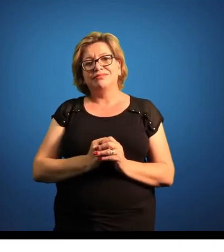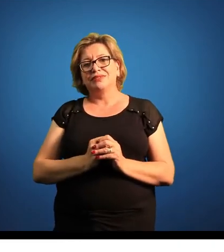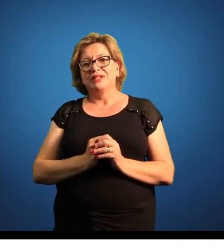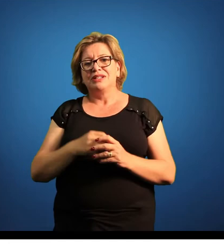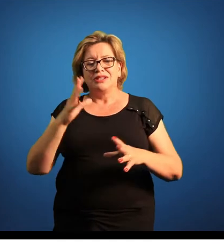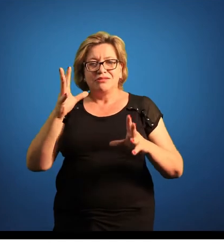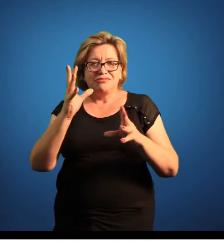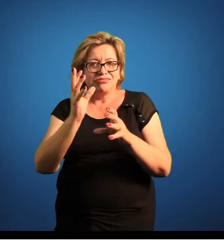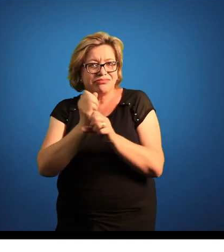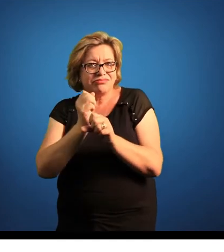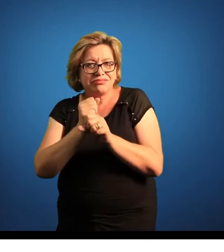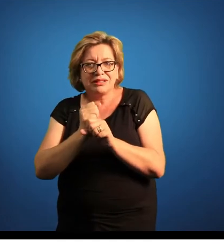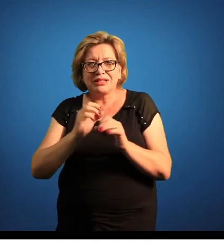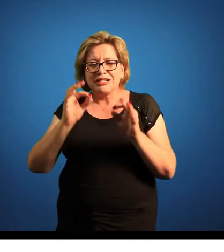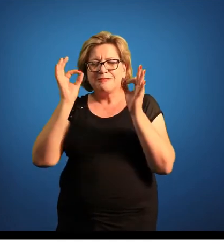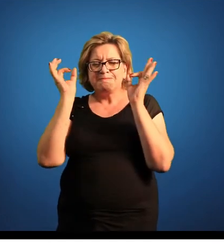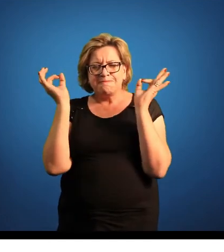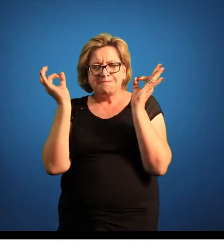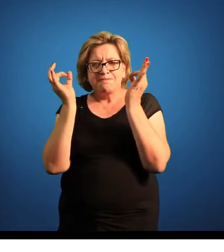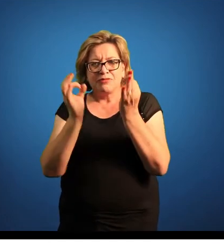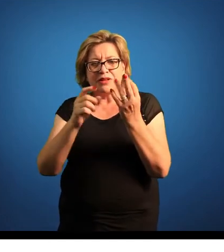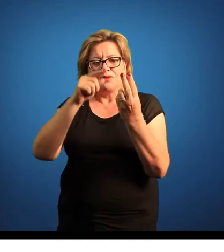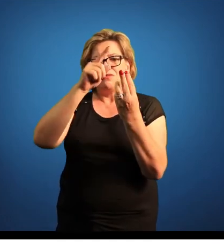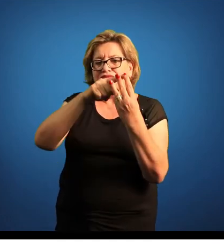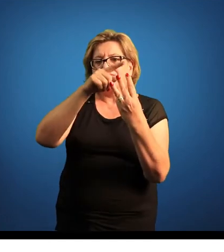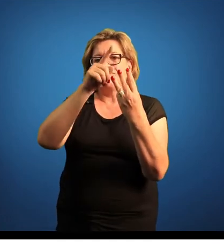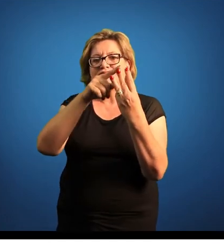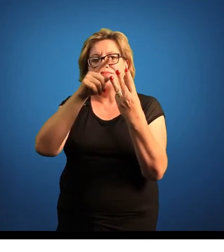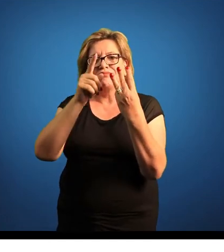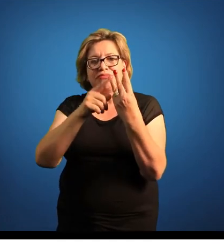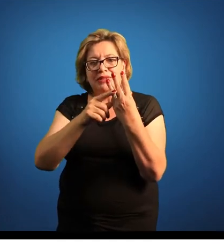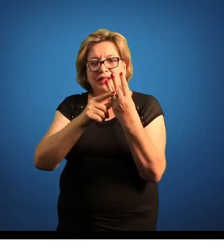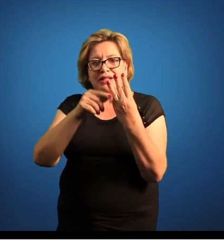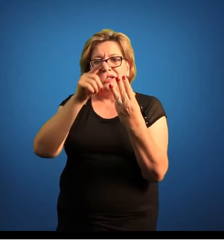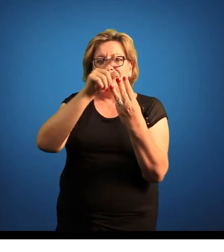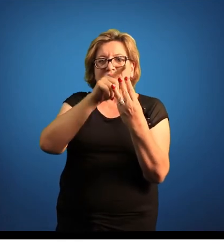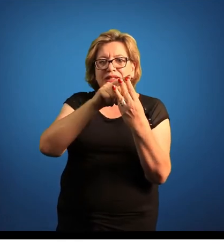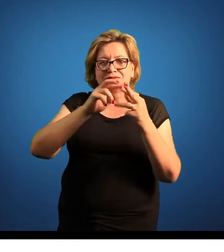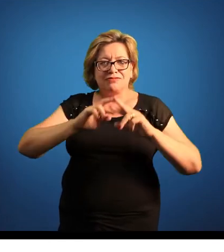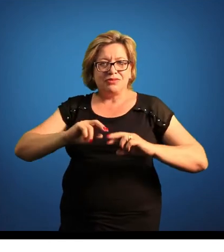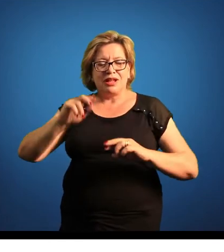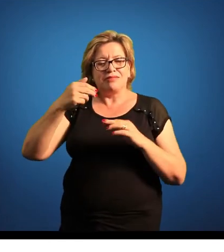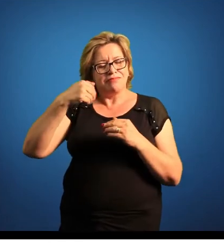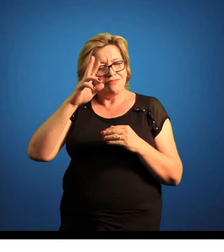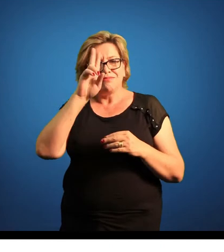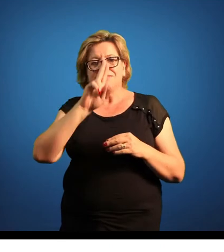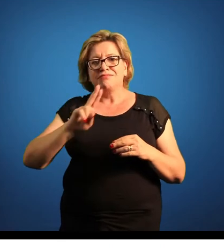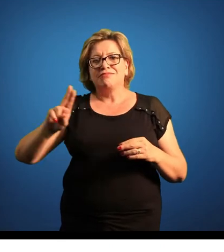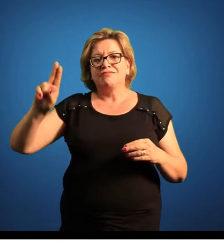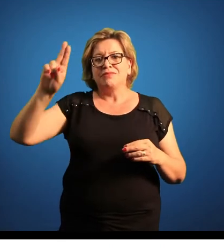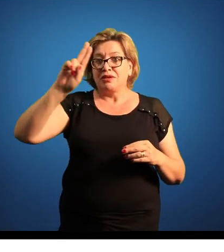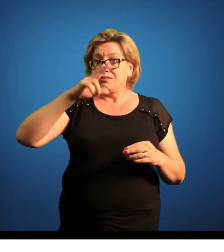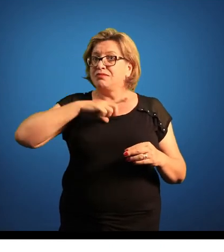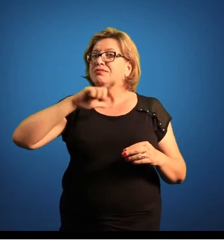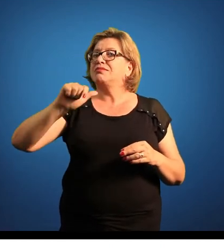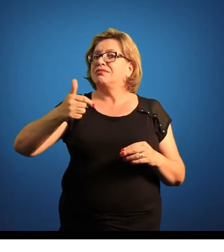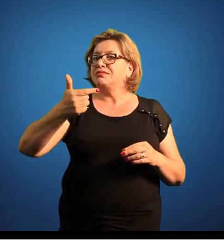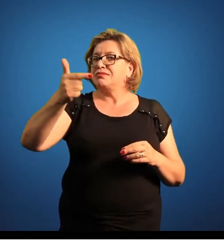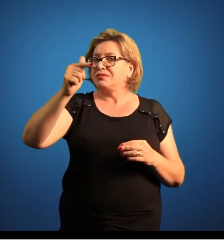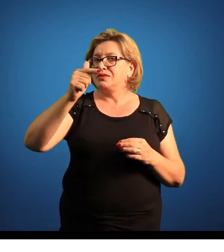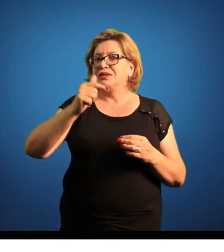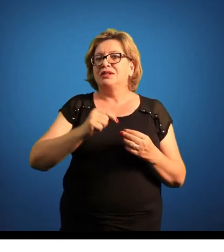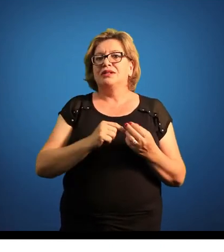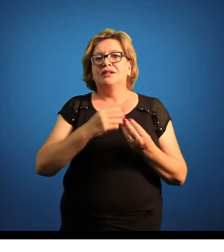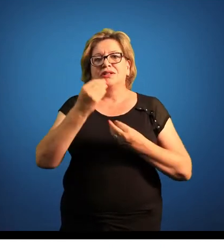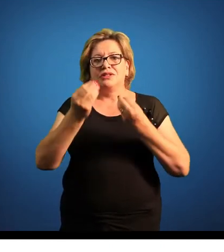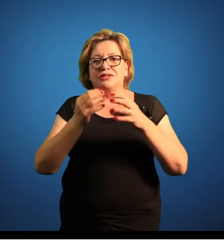E eu calculei exatamente 3 medidas de excelência central. As mais utilizadas. Existem outras também. A gente